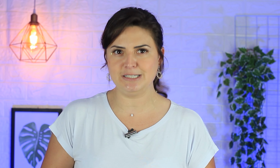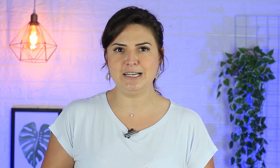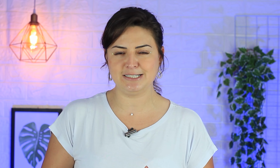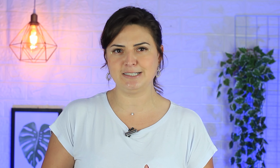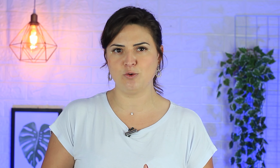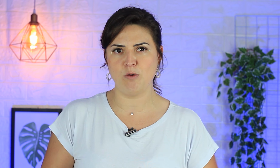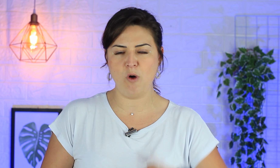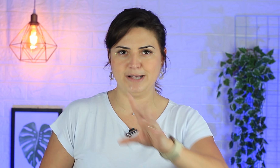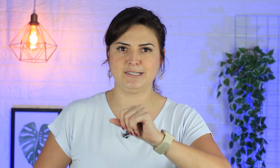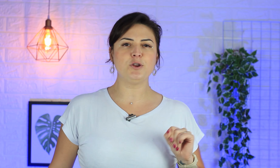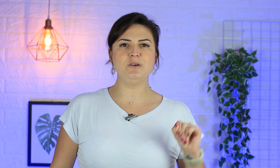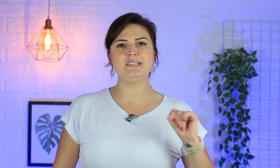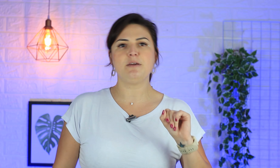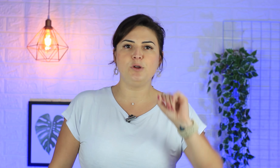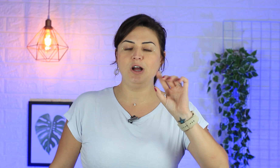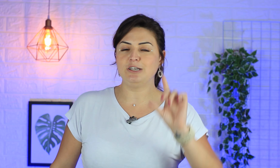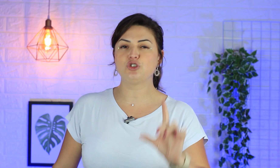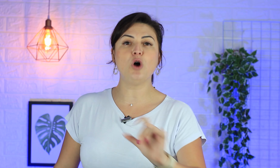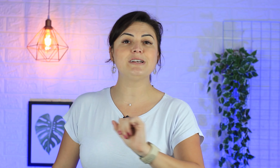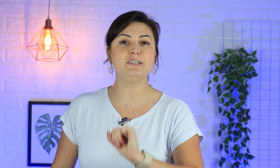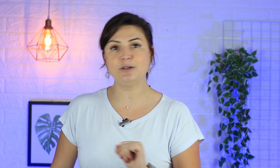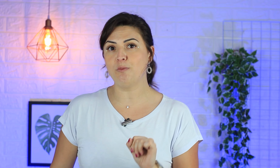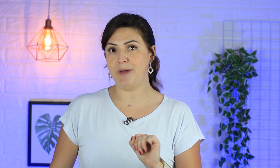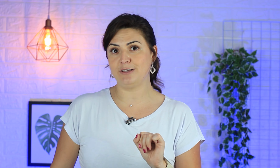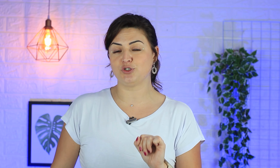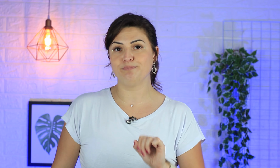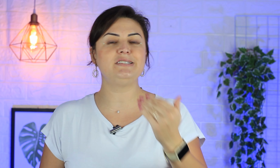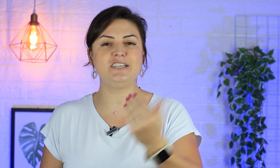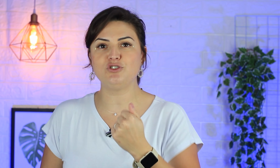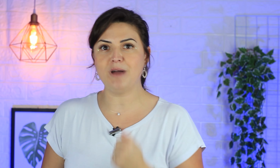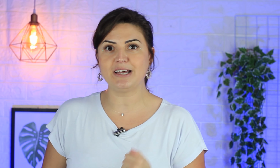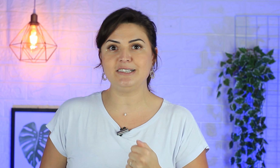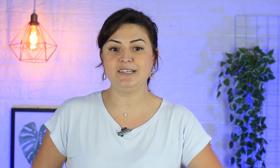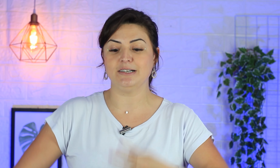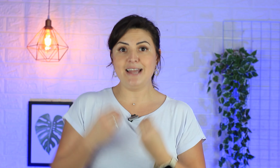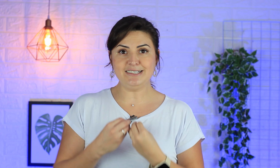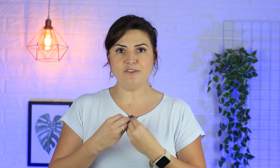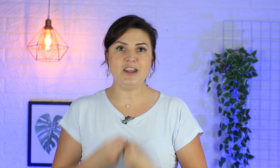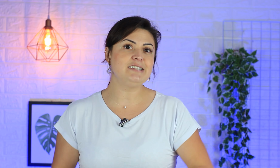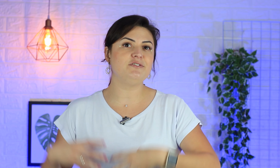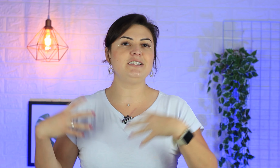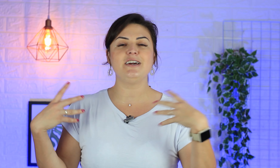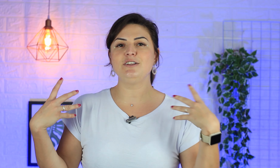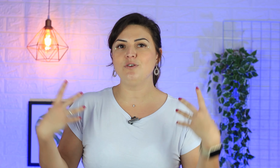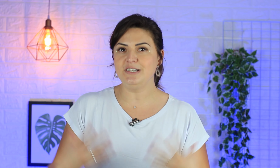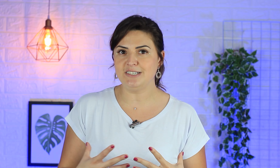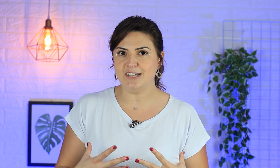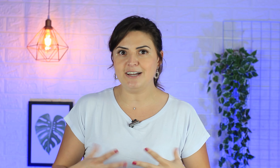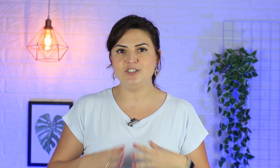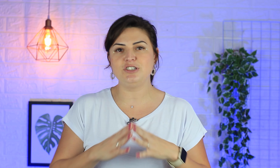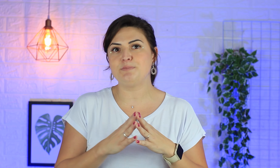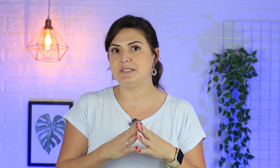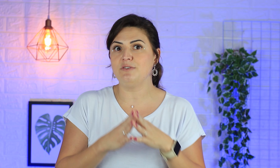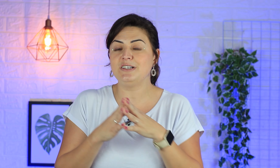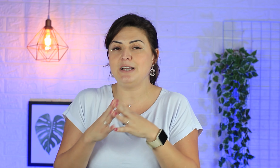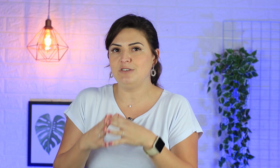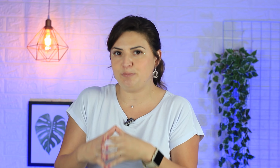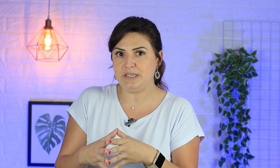sinalização como essa. Por um exemplo, olha, estou acima do peso, preciso emagrecer. Nessa frase, vai ter aí dois sinais de expressão facial específica,